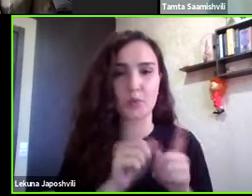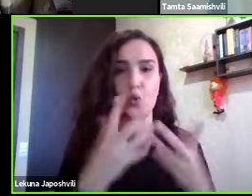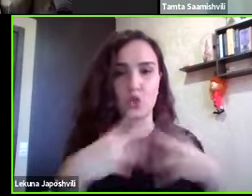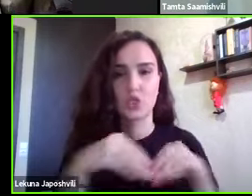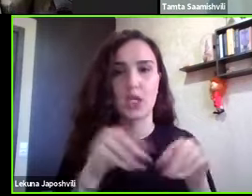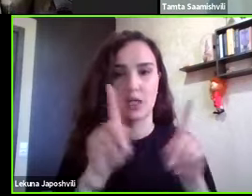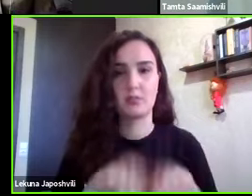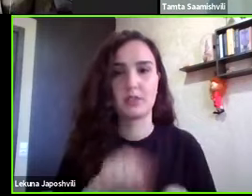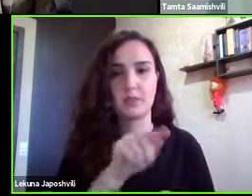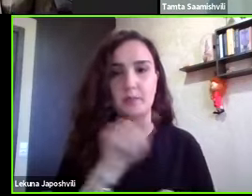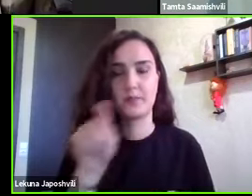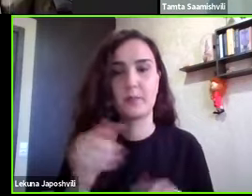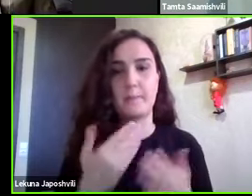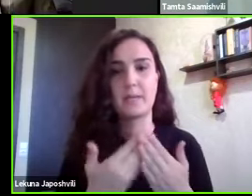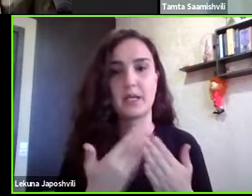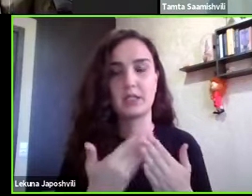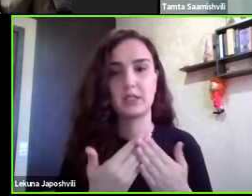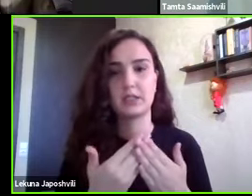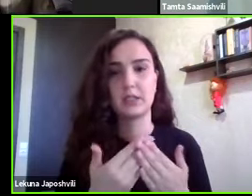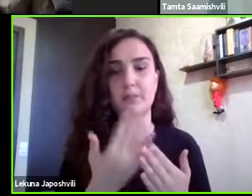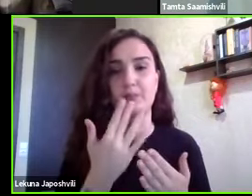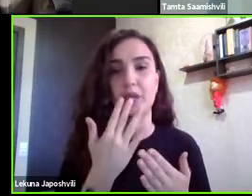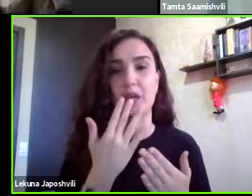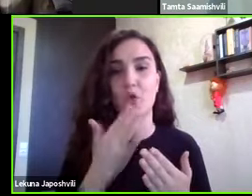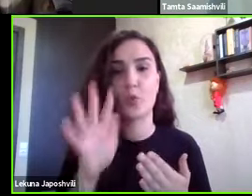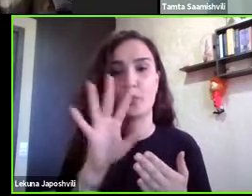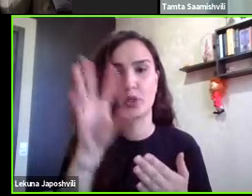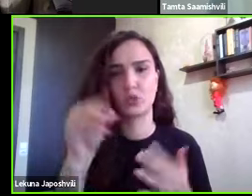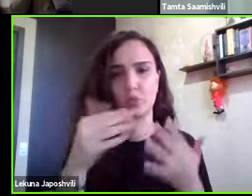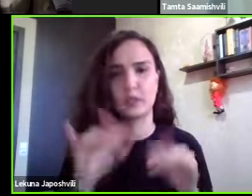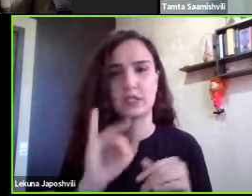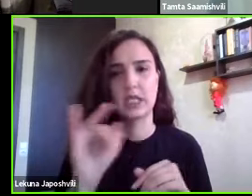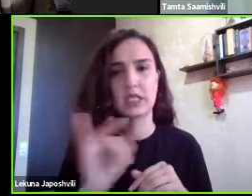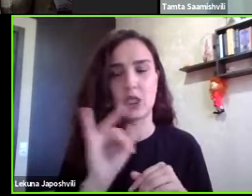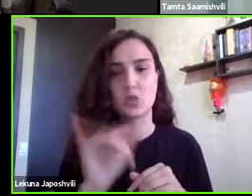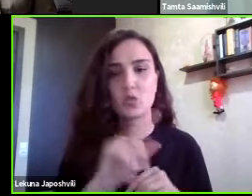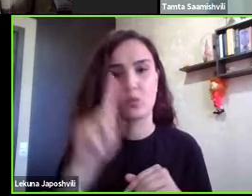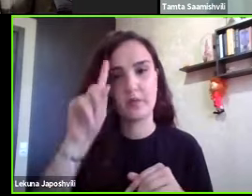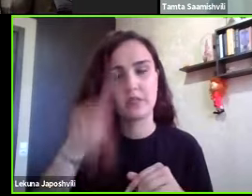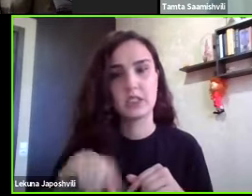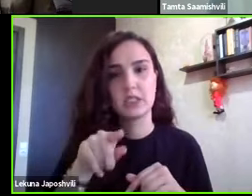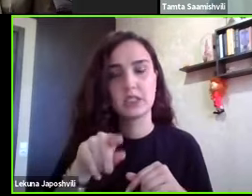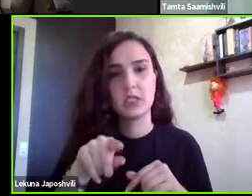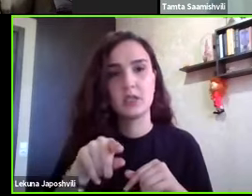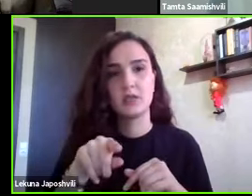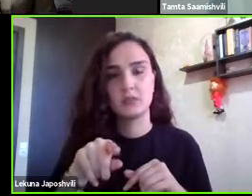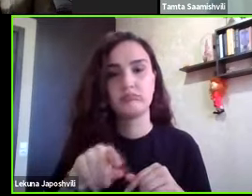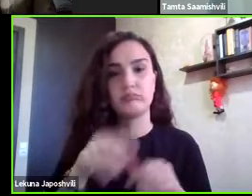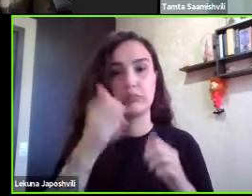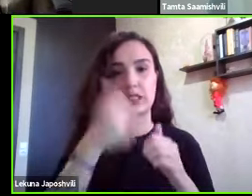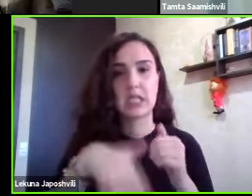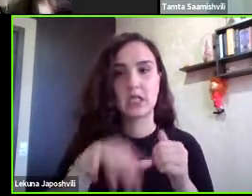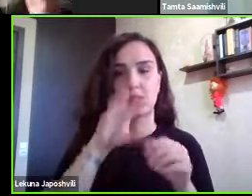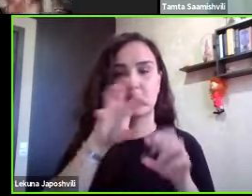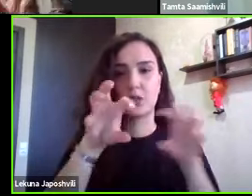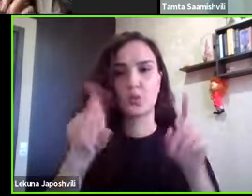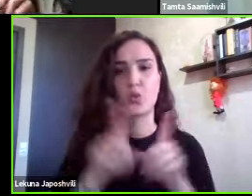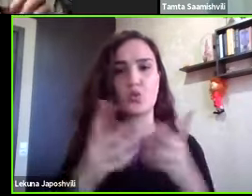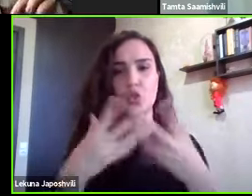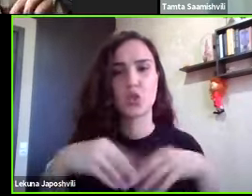ოჯახებს. მაგალითად, ევროპაში უკვე საინტერესოა, რომ ვიცი გარკვეული ცენტრები და ოჯახებიც,